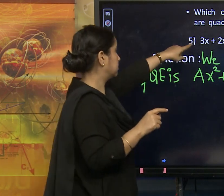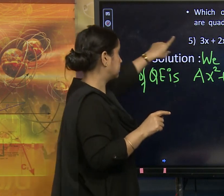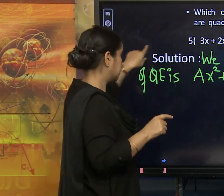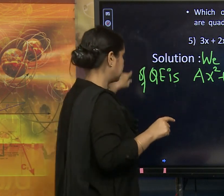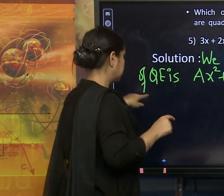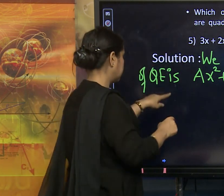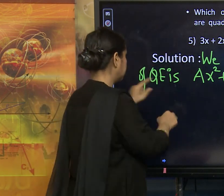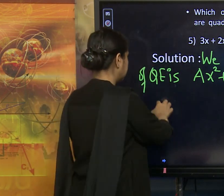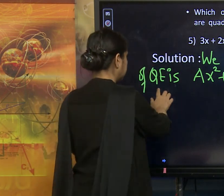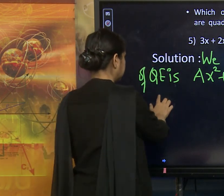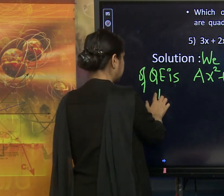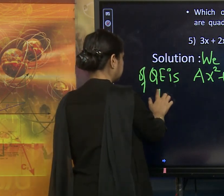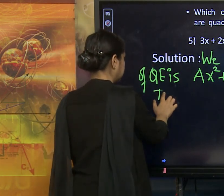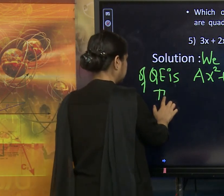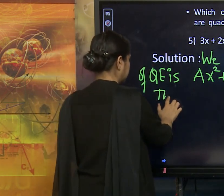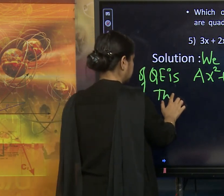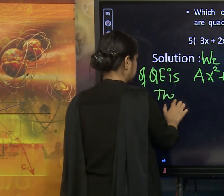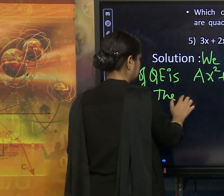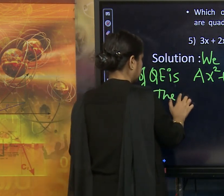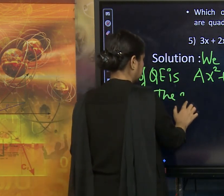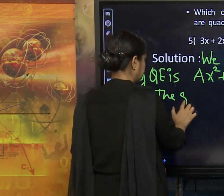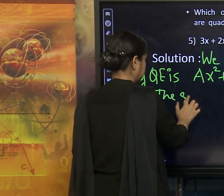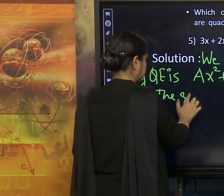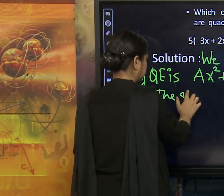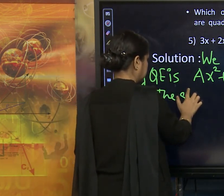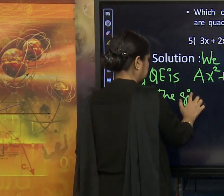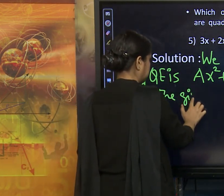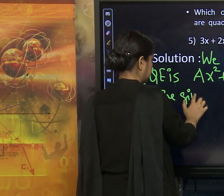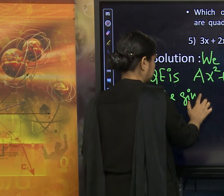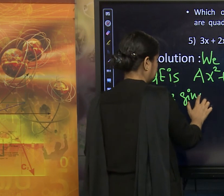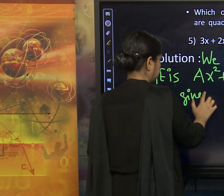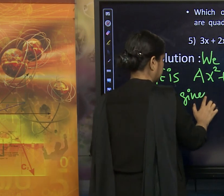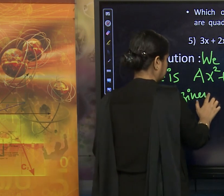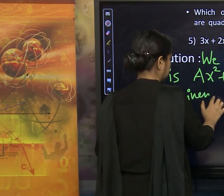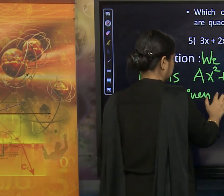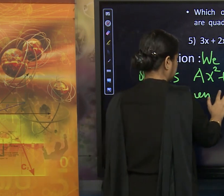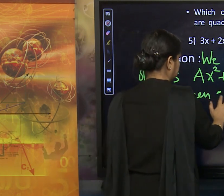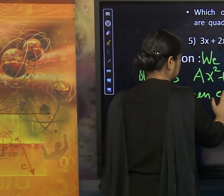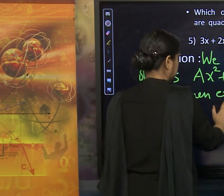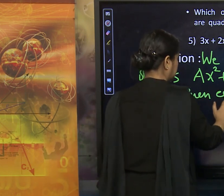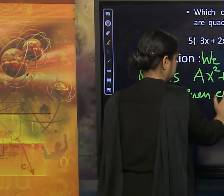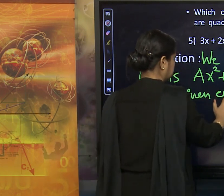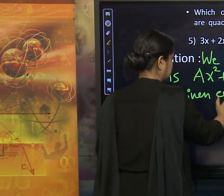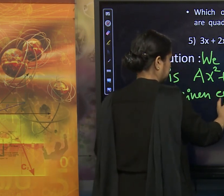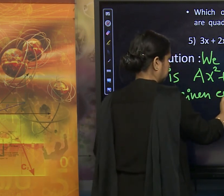सबसे पहले आपको स्टैंडर्ड फॉर्म ऑफ क्वाड्रेटिक इक्वेशन लिखना है, उसके बाद जो प्रश्न में इक्वेशन दिया है वो लिखना